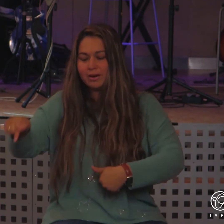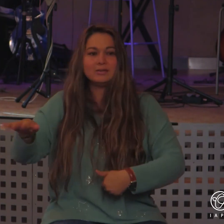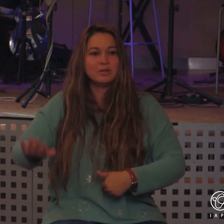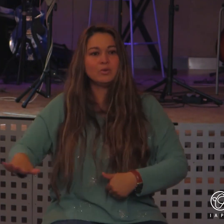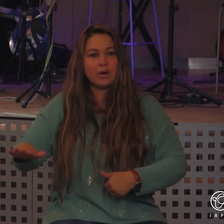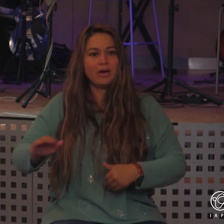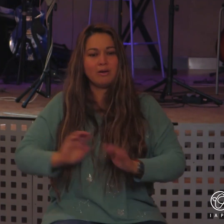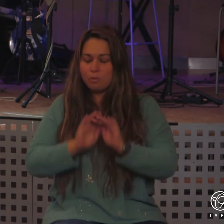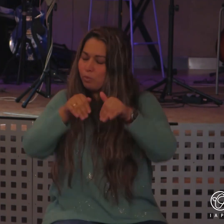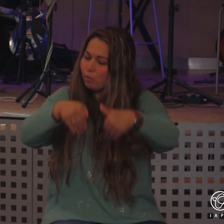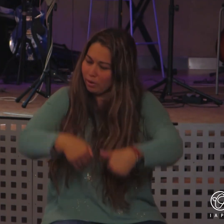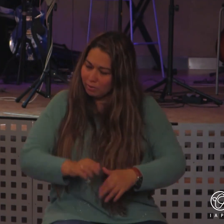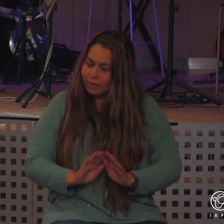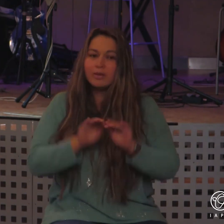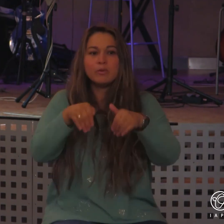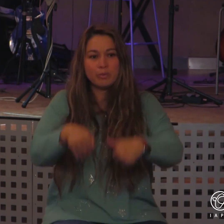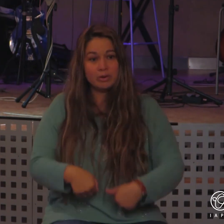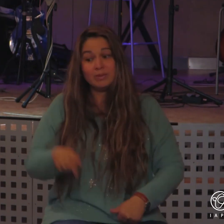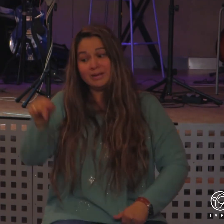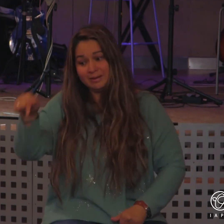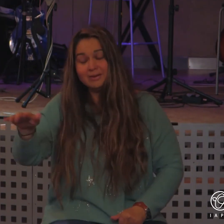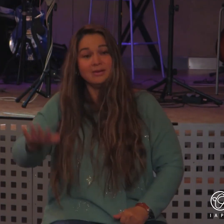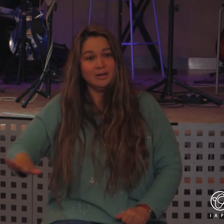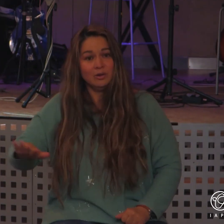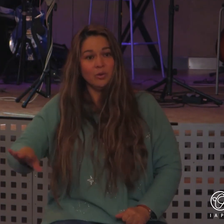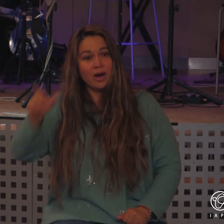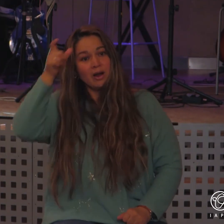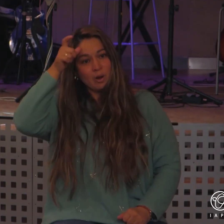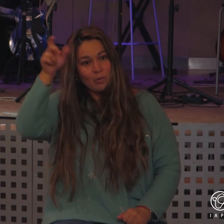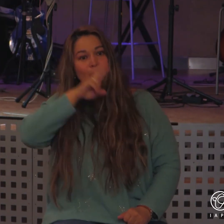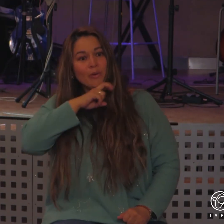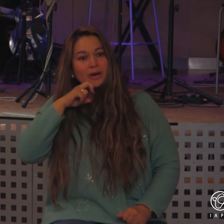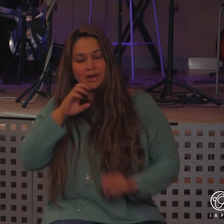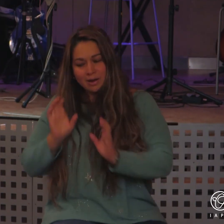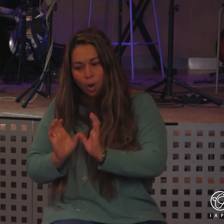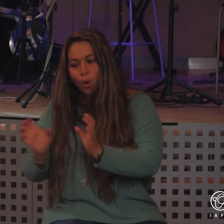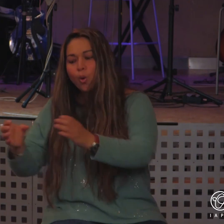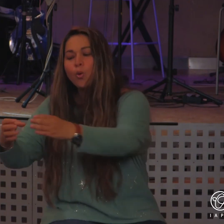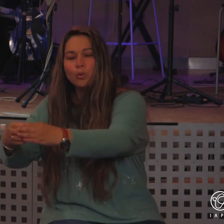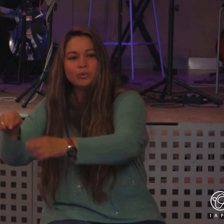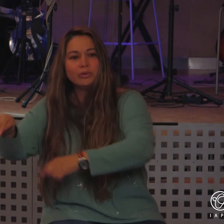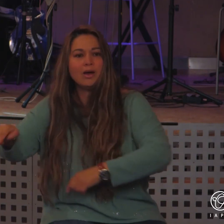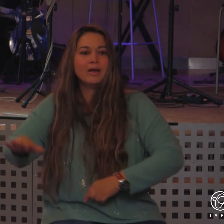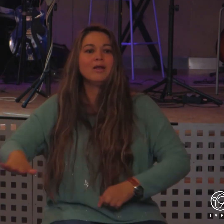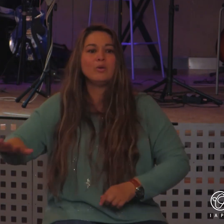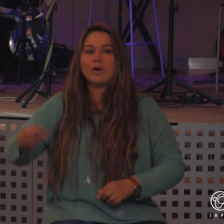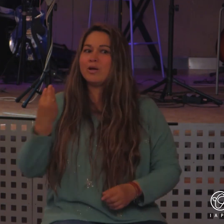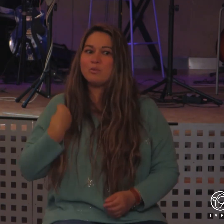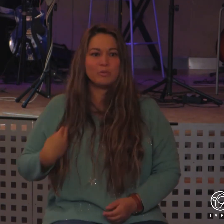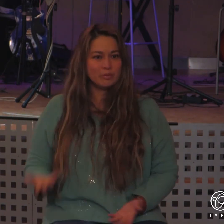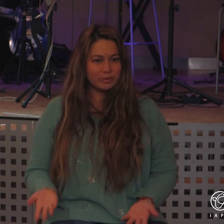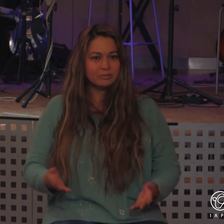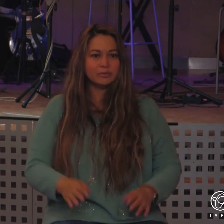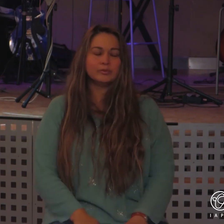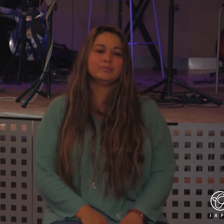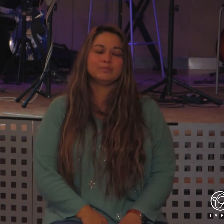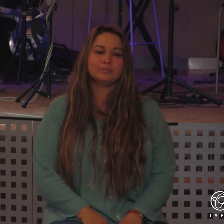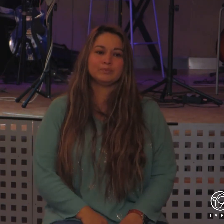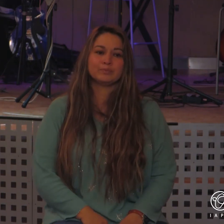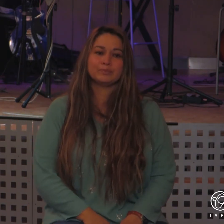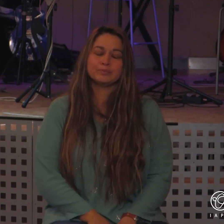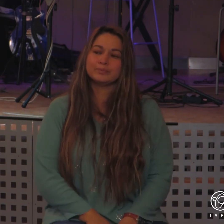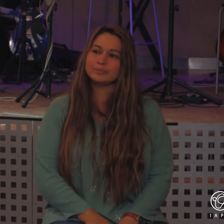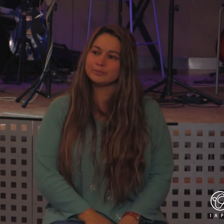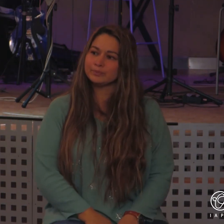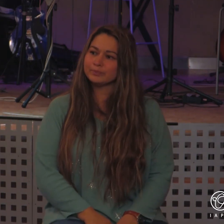Mizpa, ahí, y ahí junta al pueblo. Como digo, Génesis nos vamos a encontrar cómo nace este lugar, y yo lo